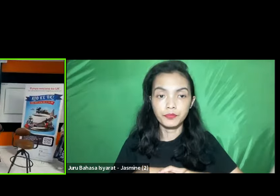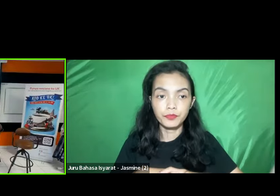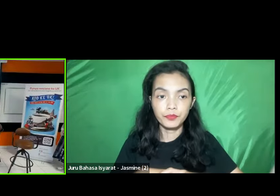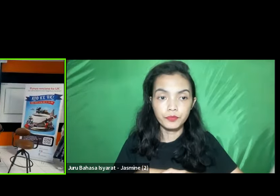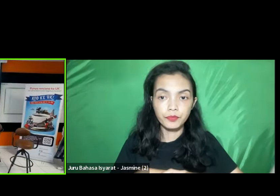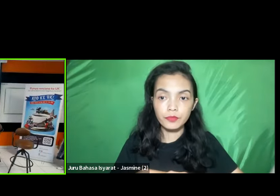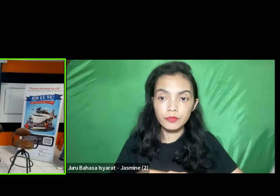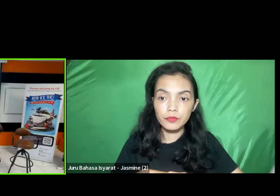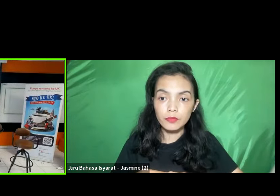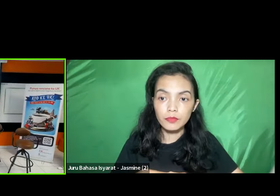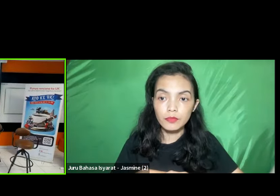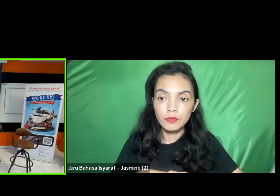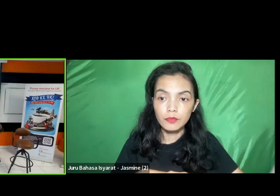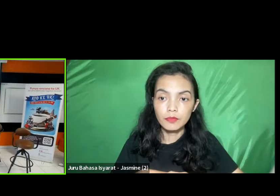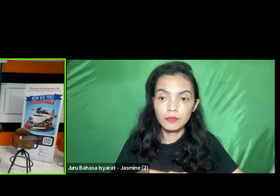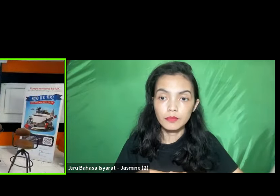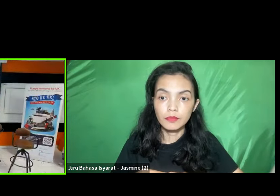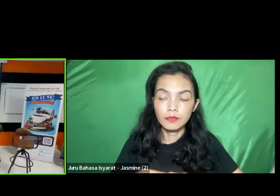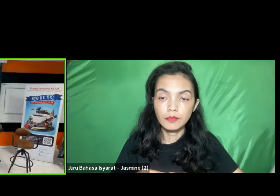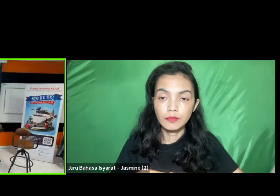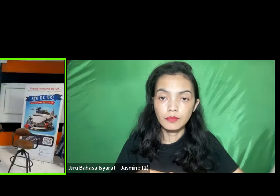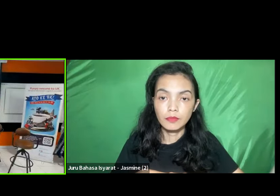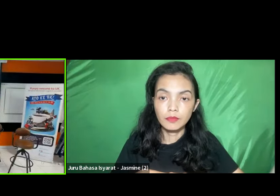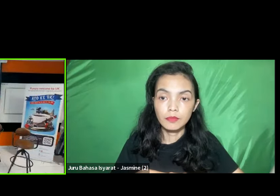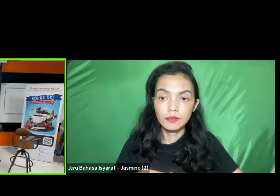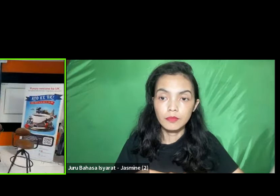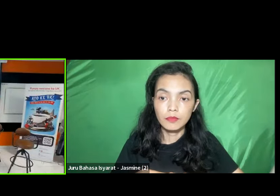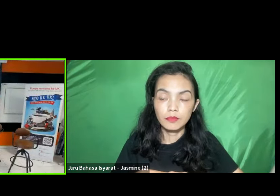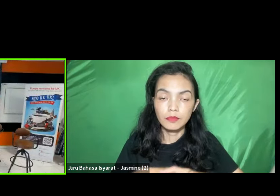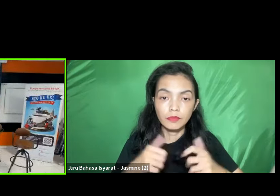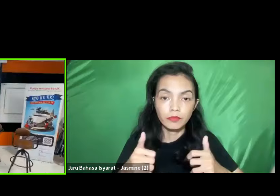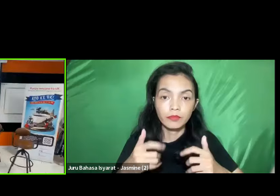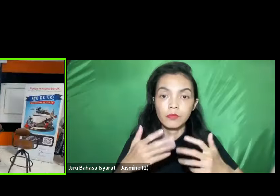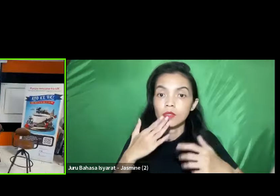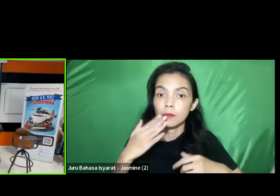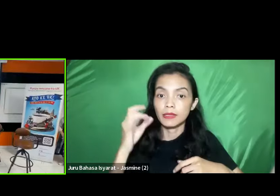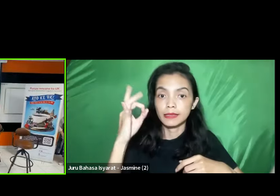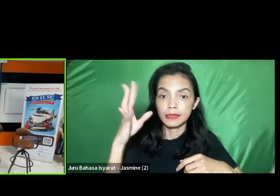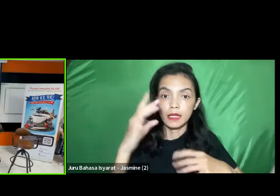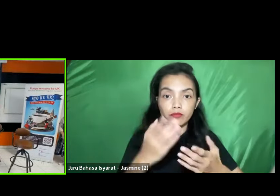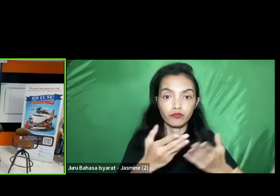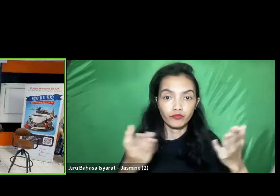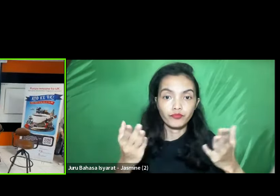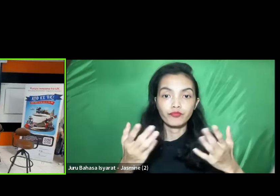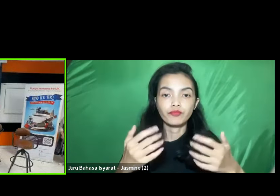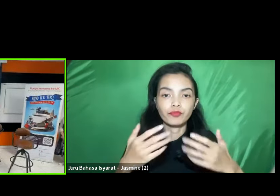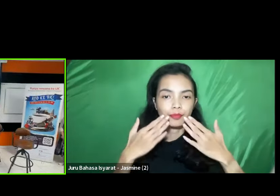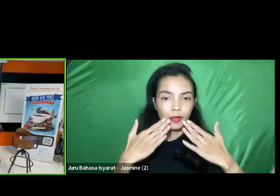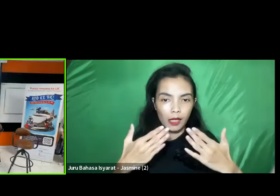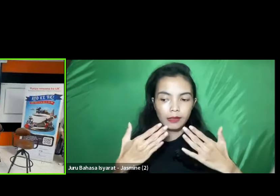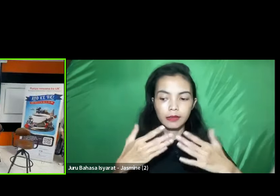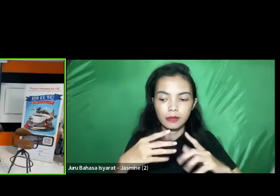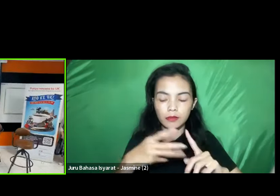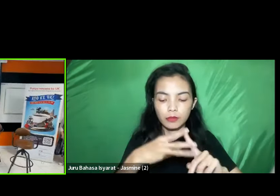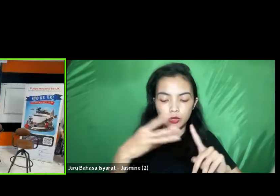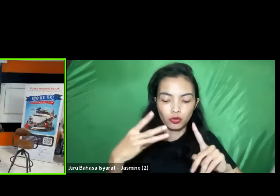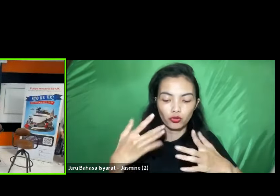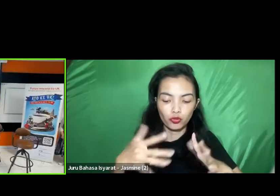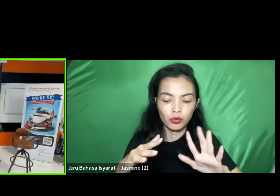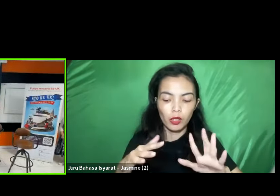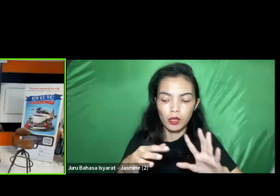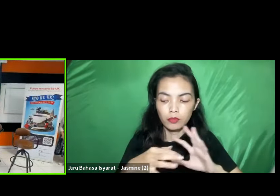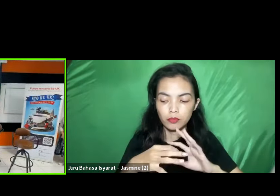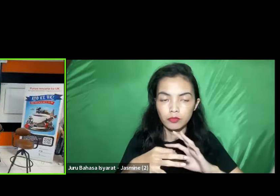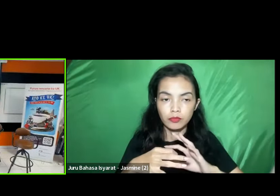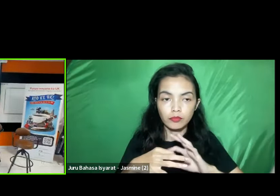Kakak jadi pertama-tama selamat siang semuanya pertama terima kasih kepada pihak Binus ya eh dari